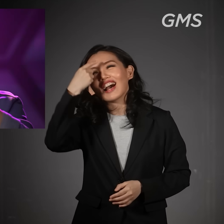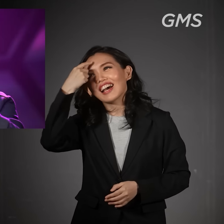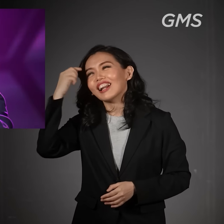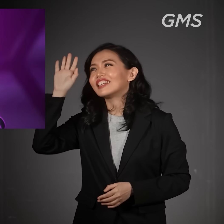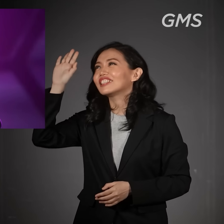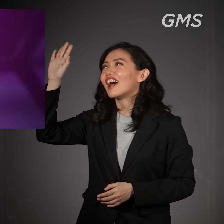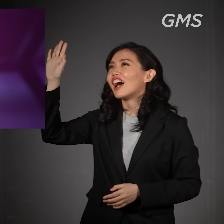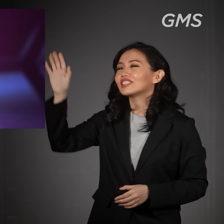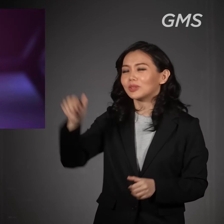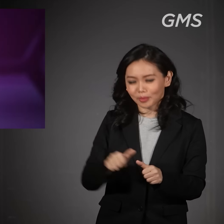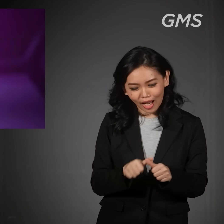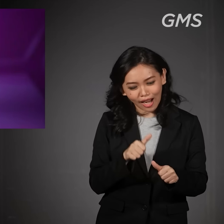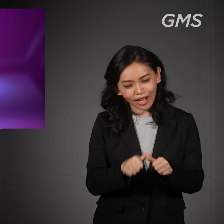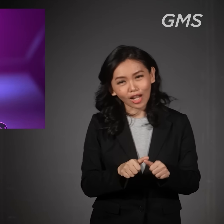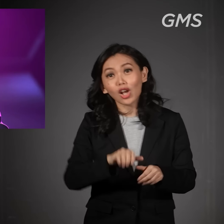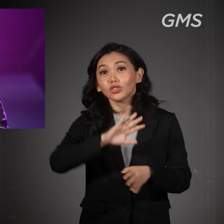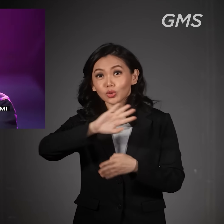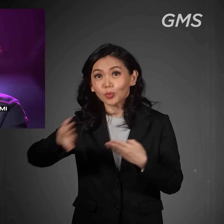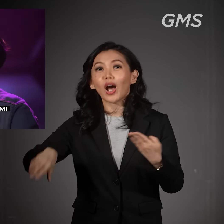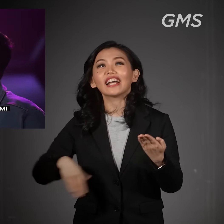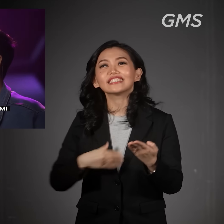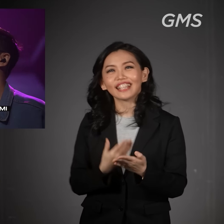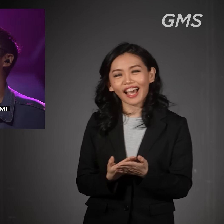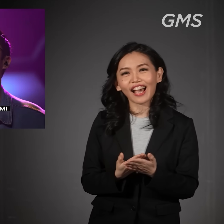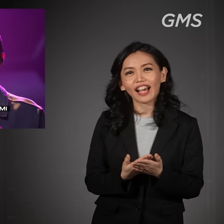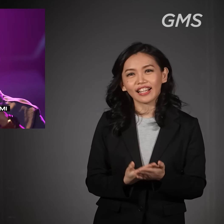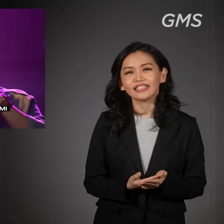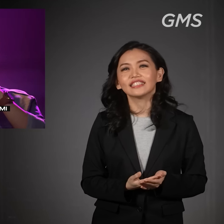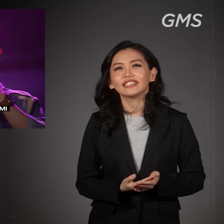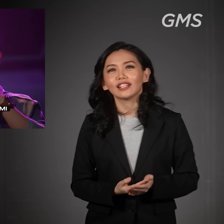sebab Dia ciptakan semuanya.